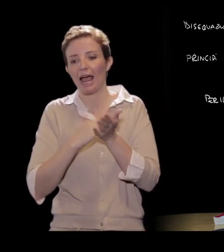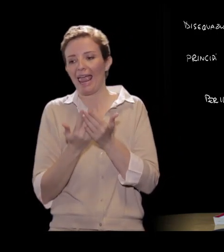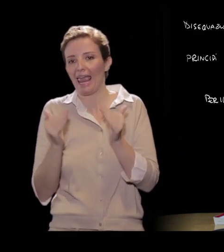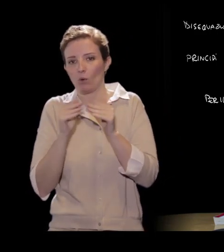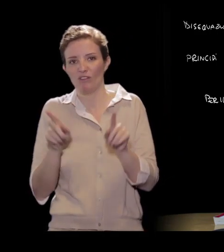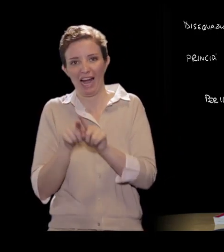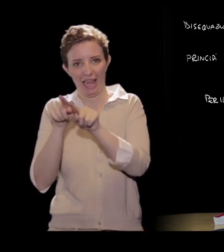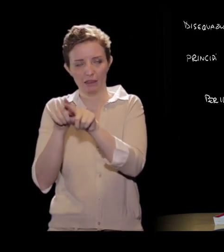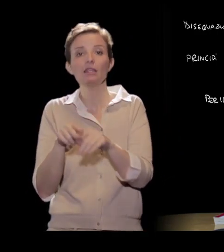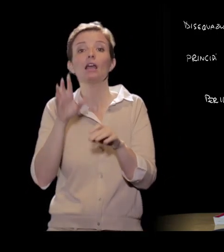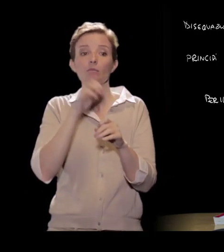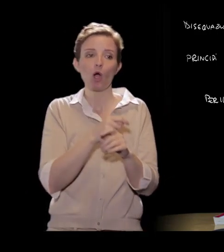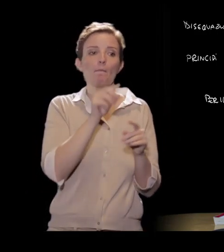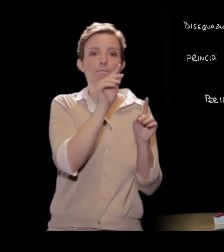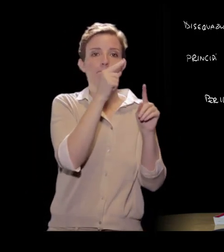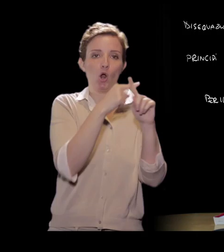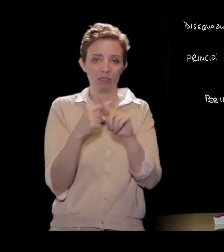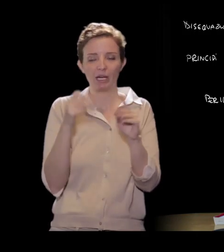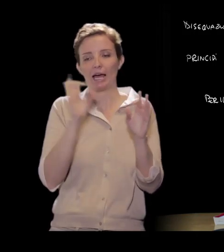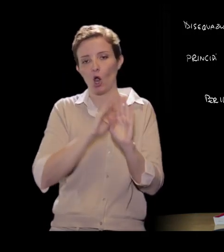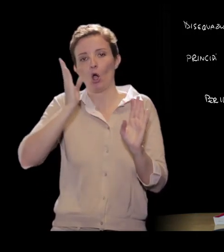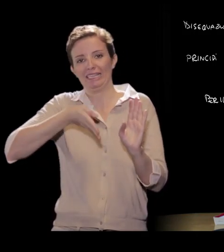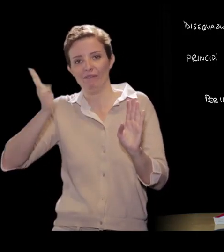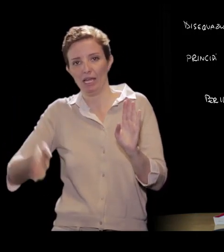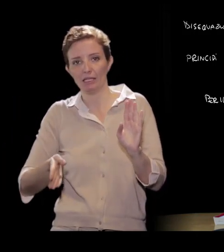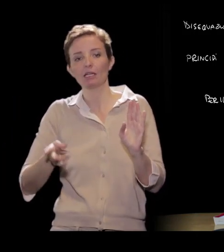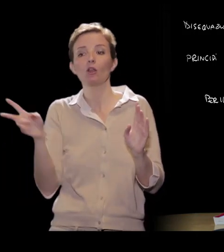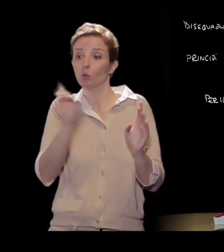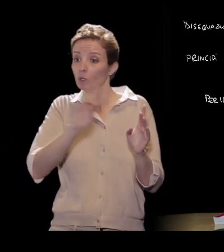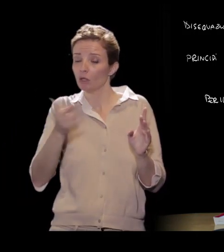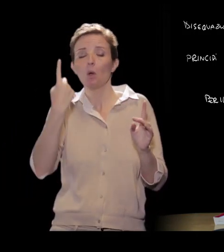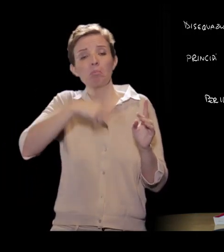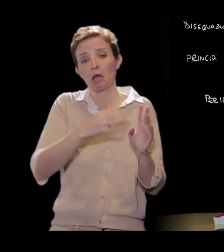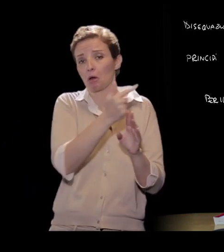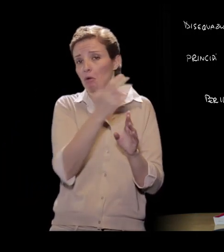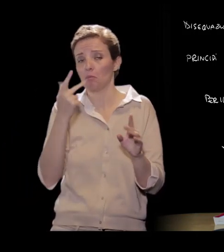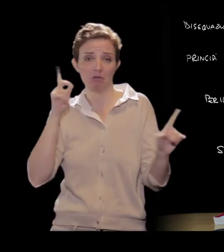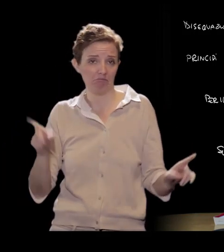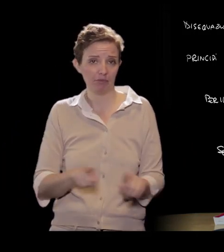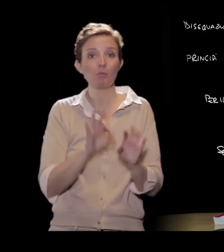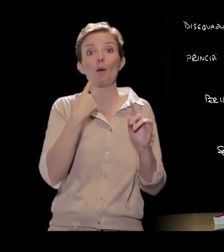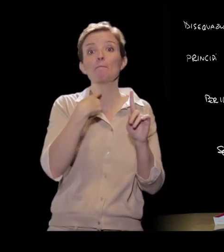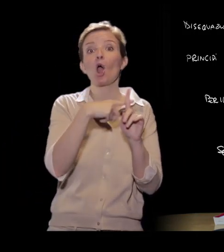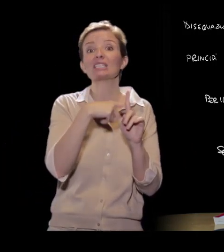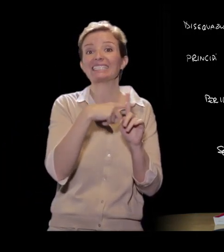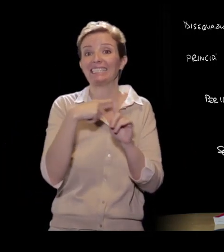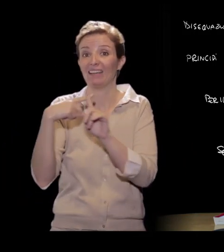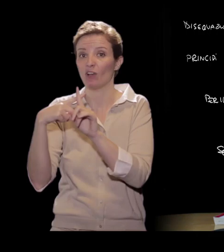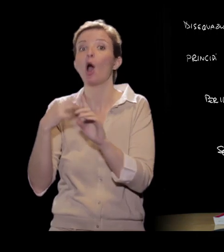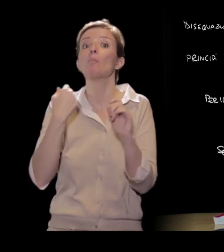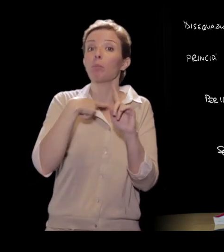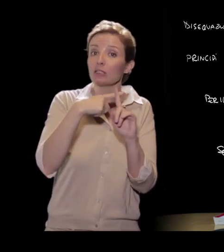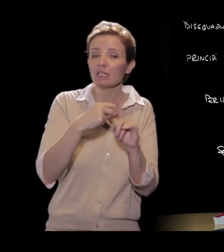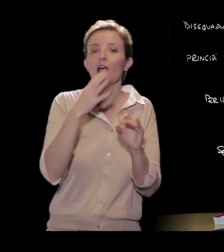moltiplicare o dividere entrambi membri per uno stesso numero positivo in questo caso il verso della this